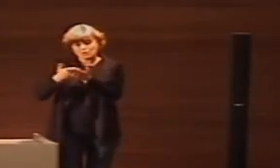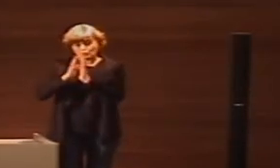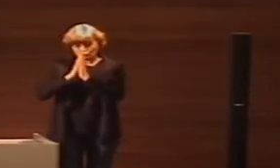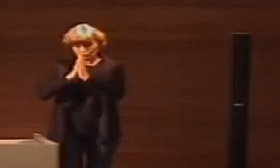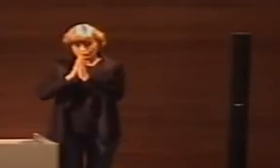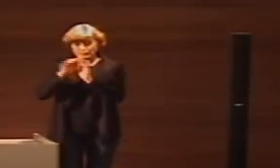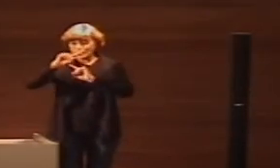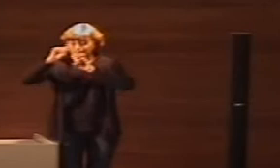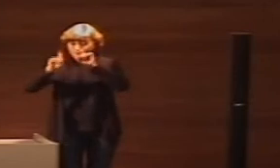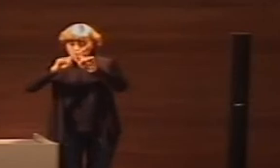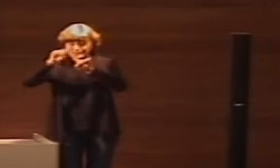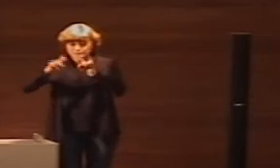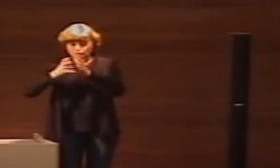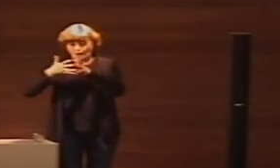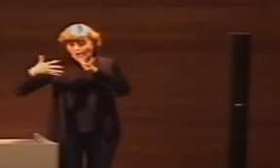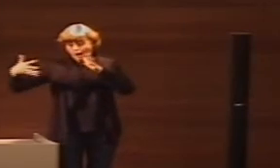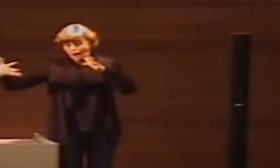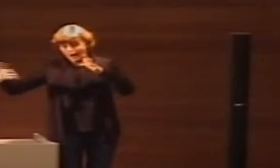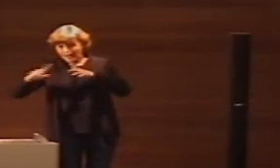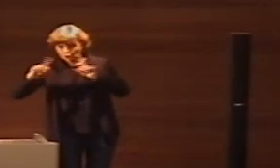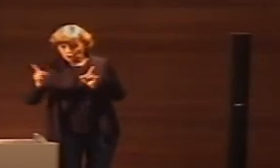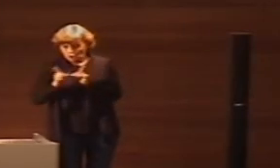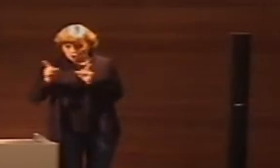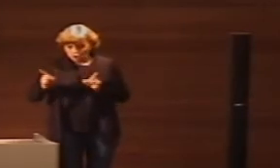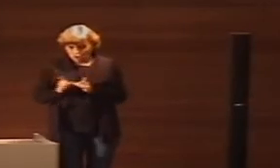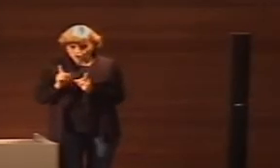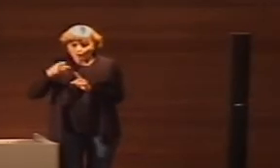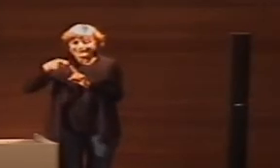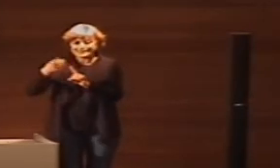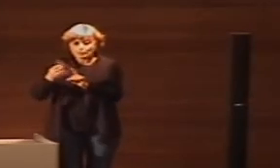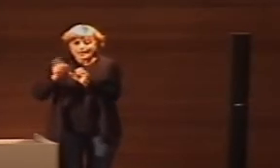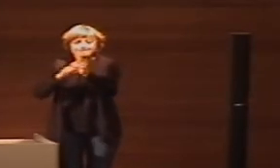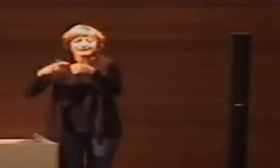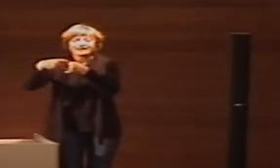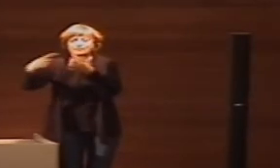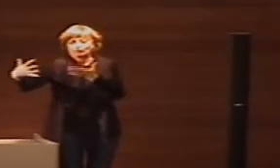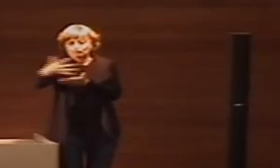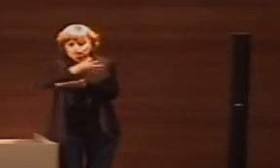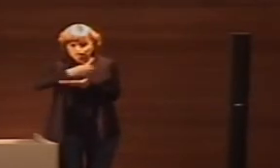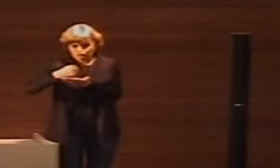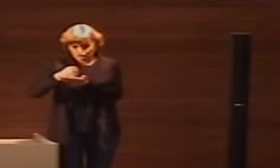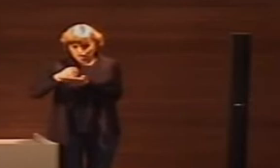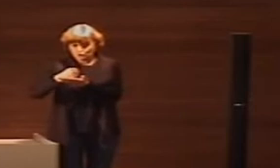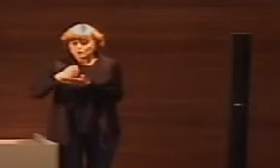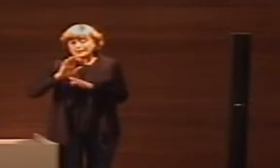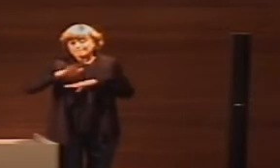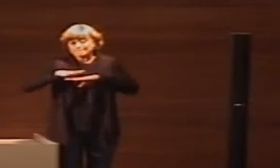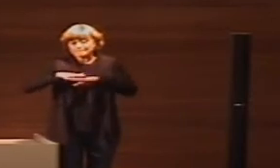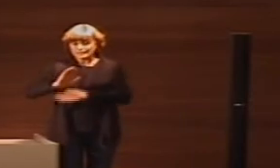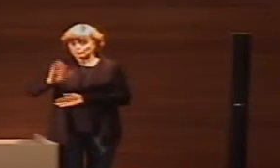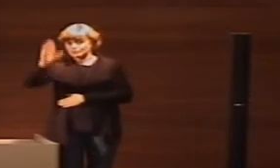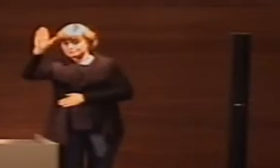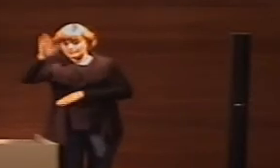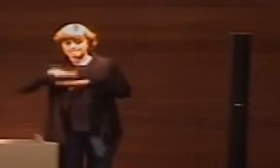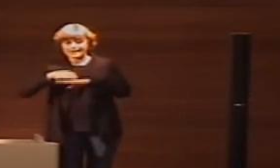fuerais breve en vuestra exposición para que dé tiempo a que cuantas más personas puedan tomar parte, pues mejor. Y hacéis un gesto para que os puedan